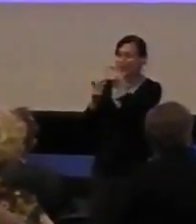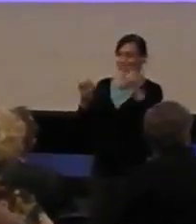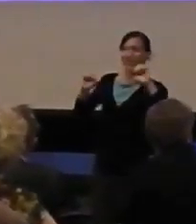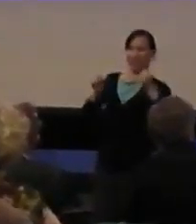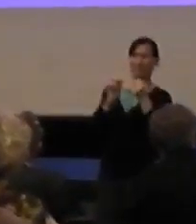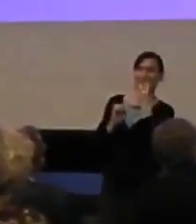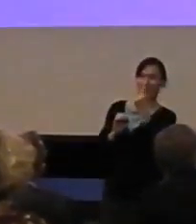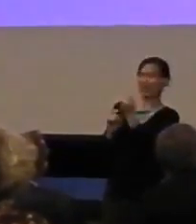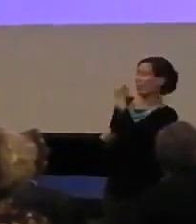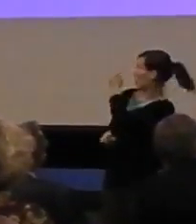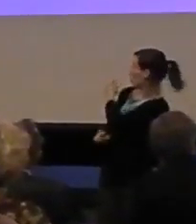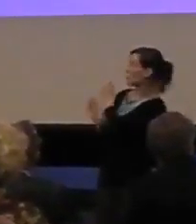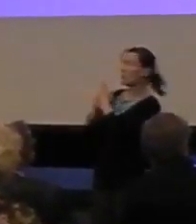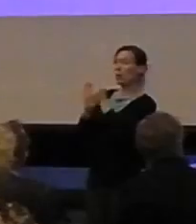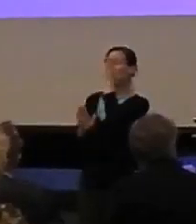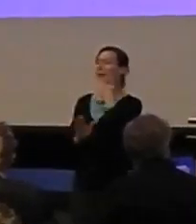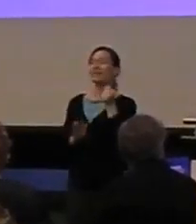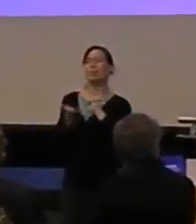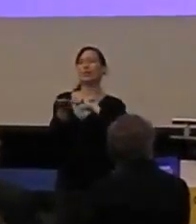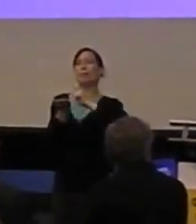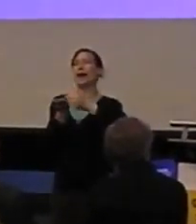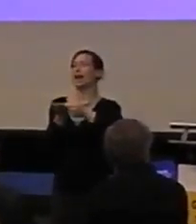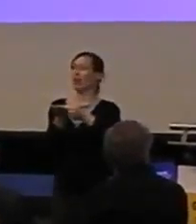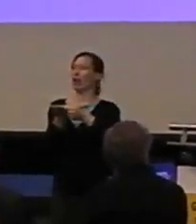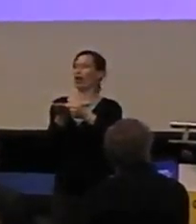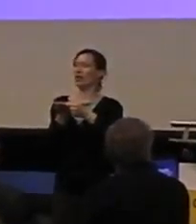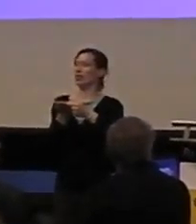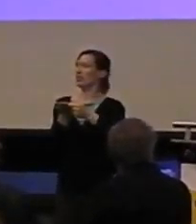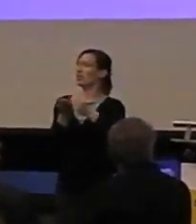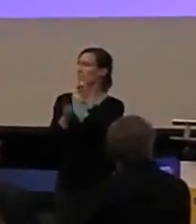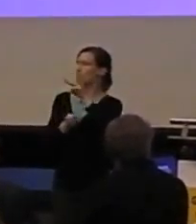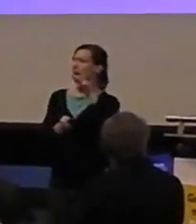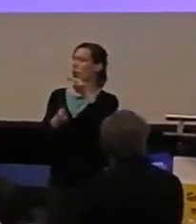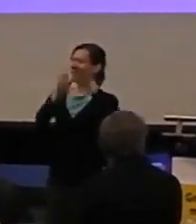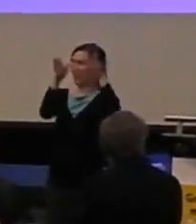film. Het meisje met de parel, om maar iets te noemen, van het Mauritshuis zit er ook in.